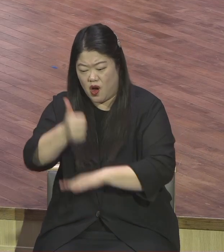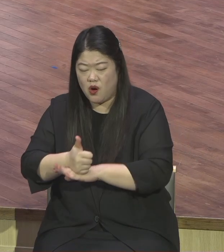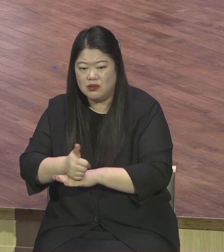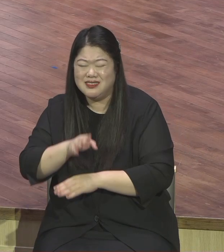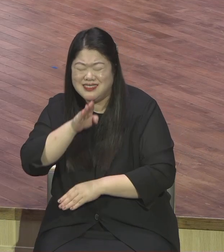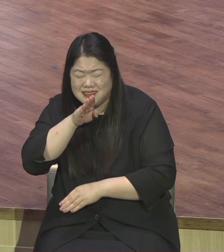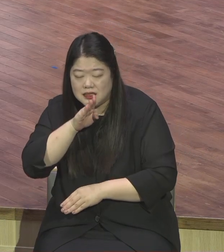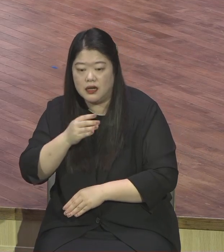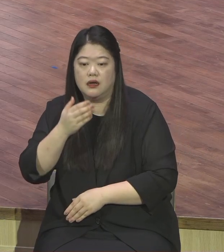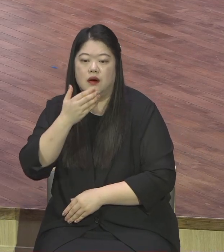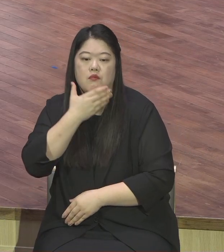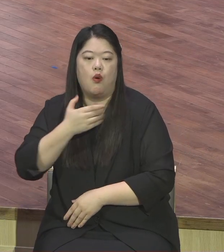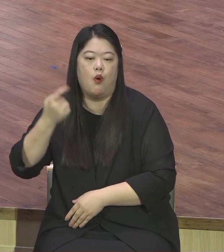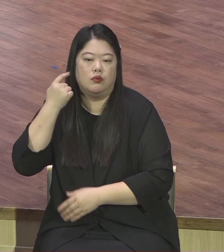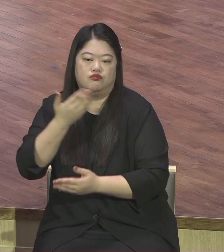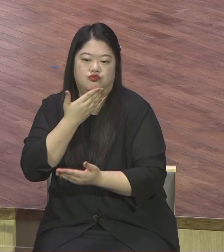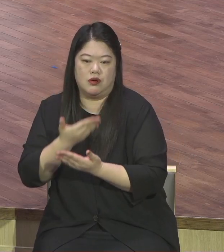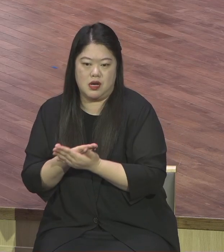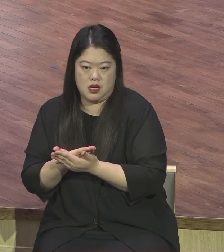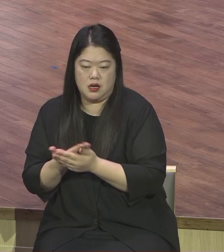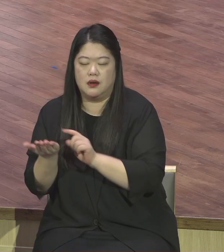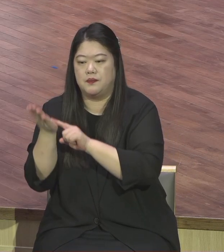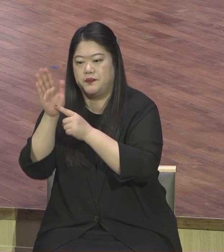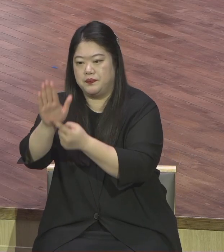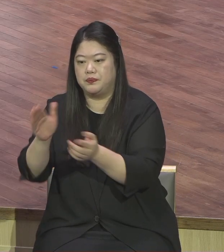다시금 각인시키고 있습니다.